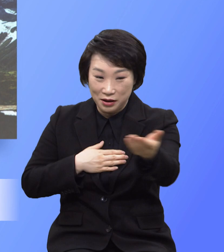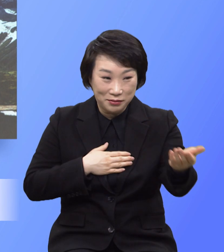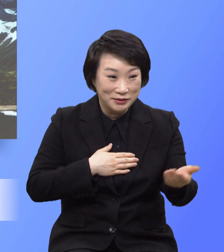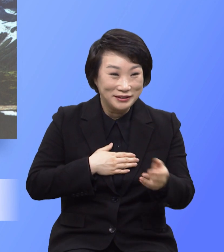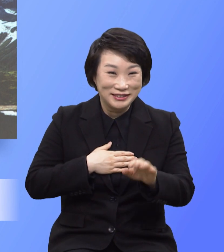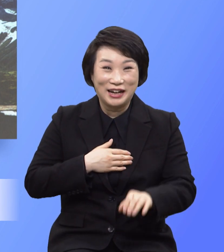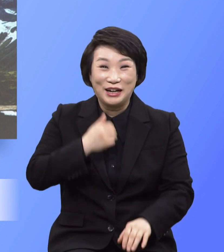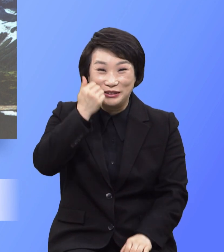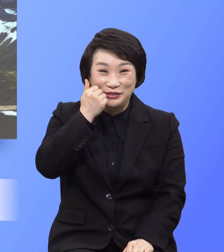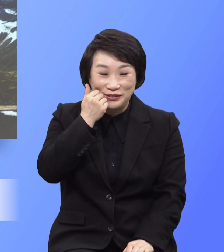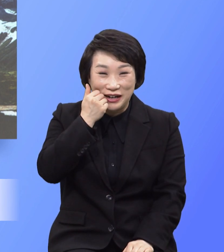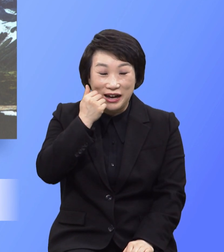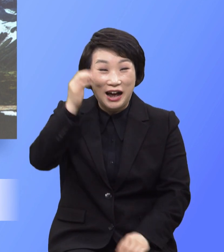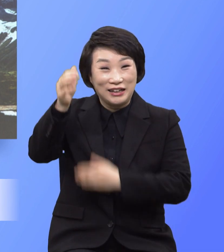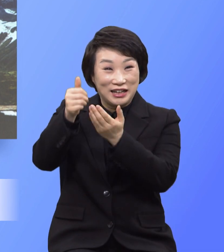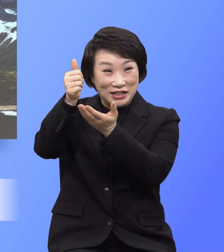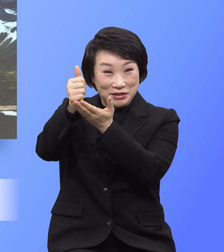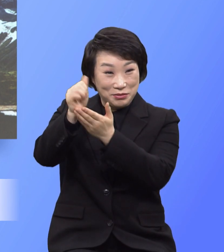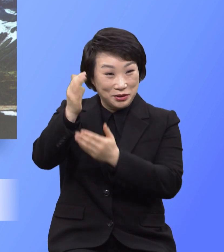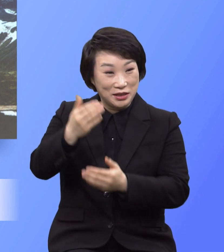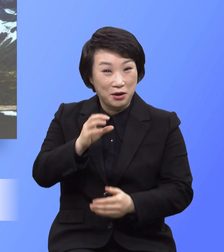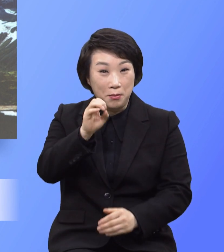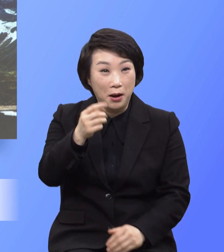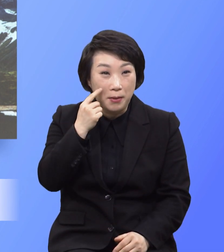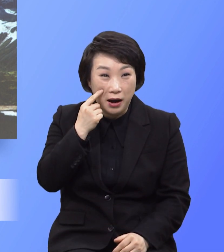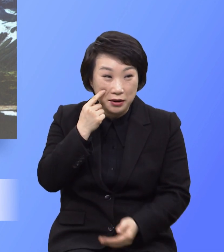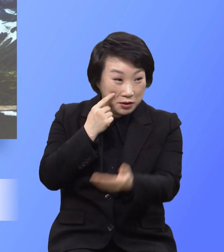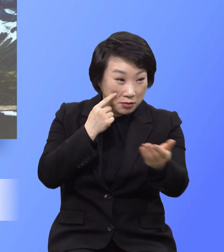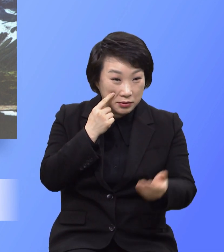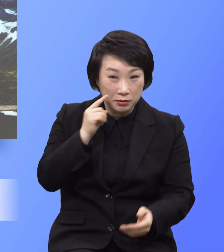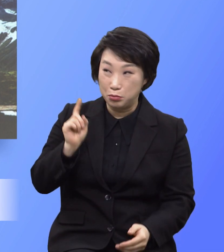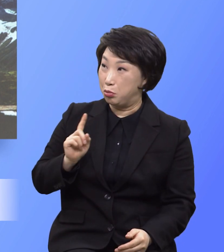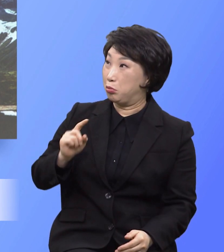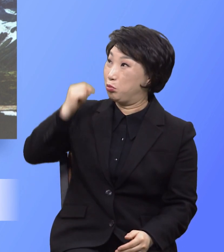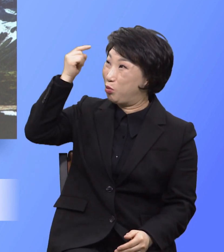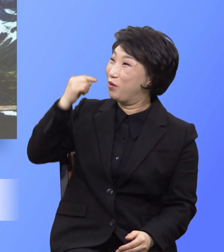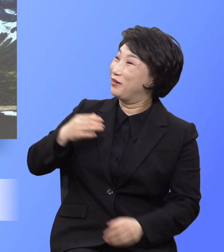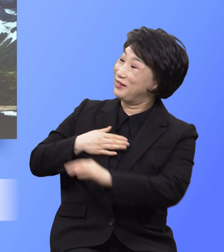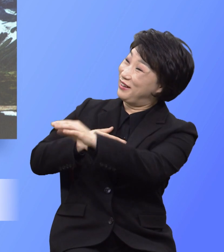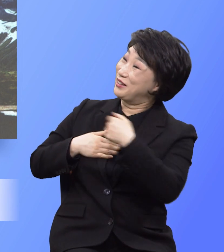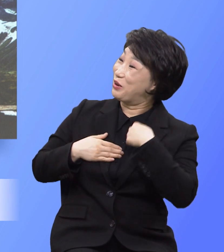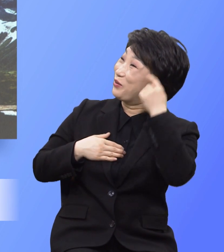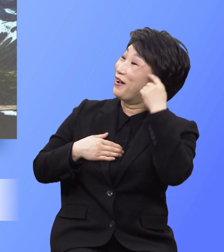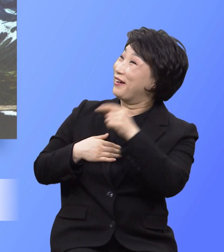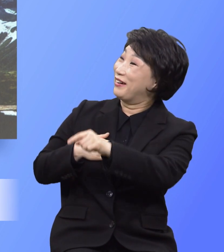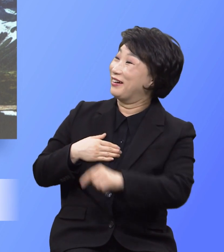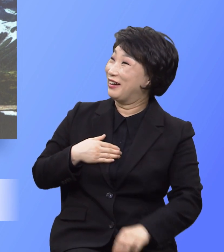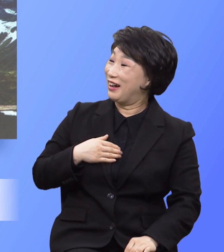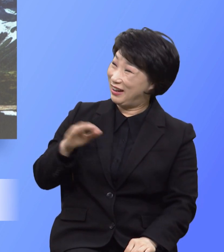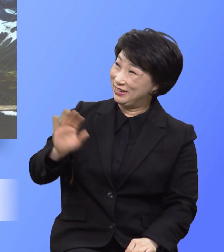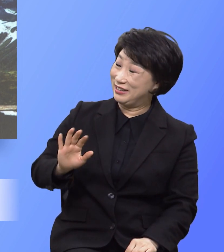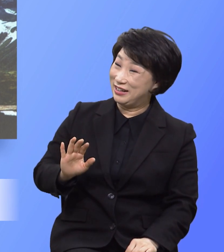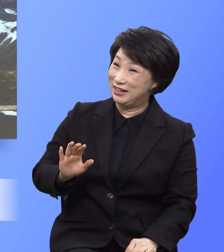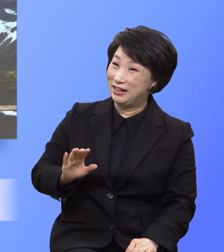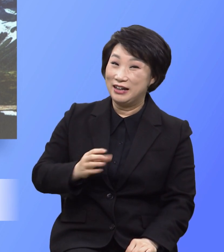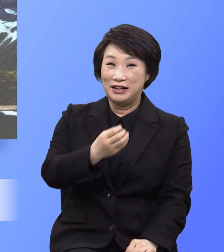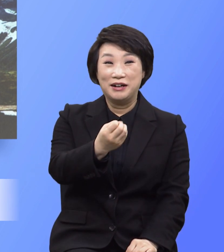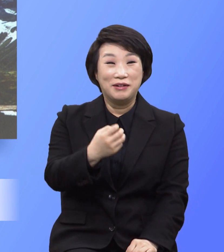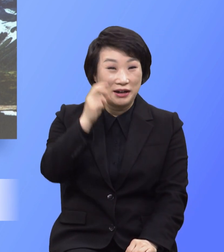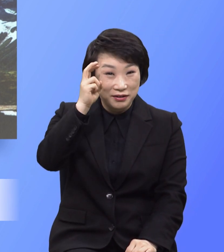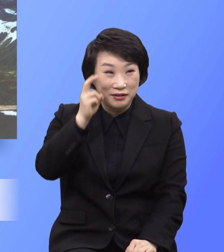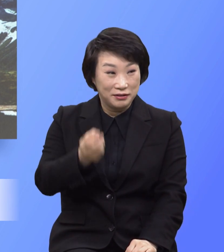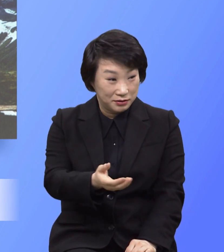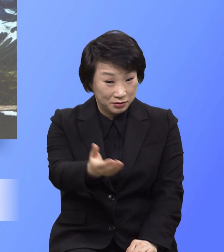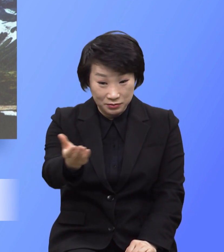모두가 하나님이라고 하면 정신병자네. 내가 무슨 하나님이야. 그럴 것